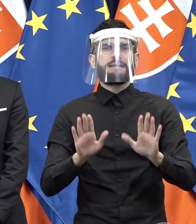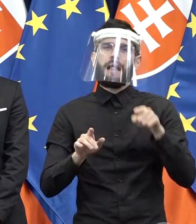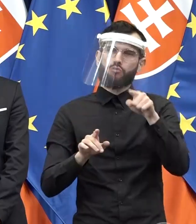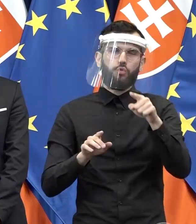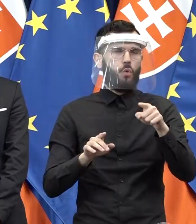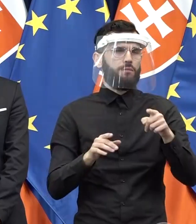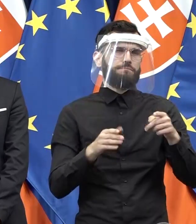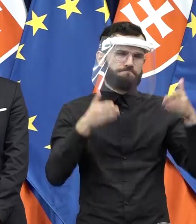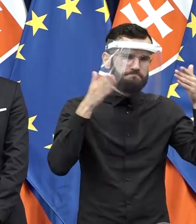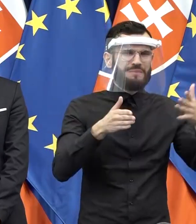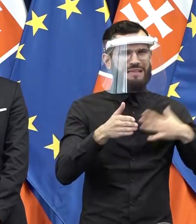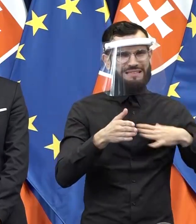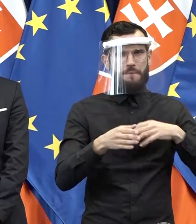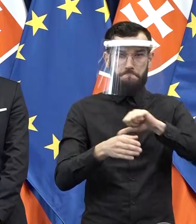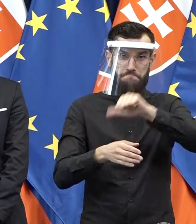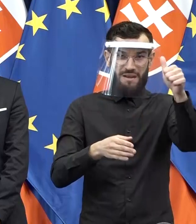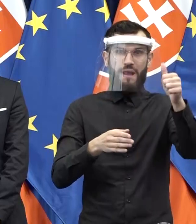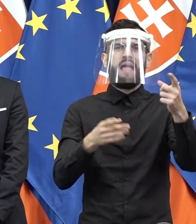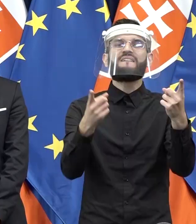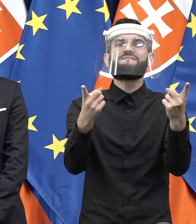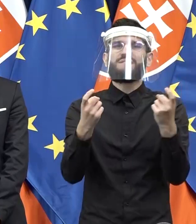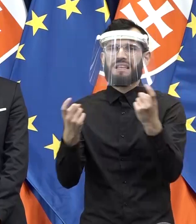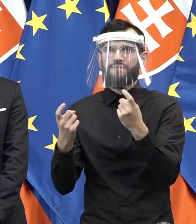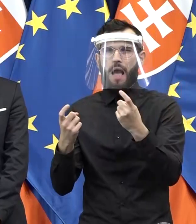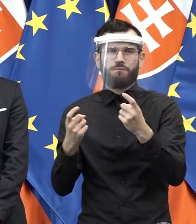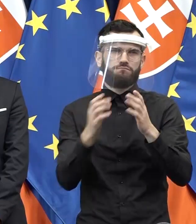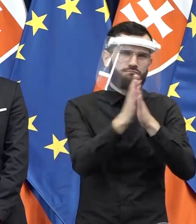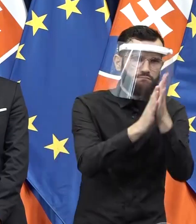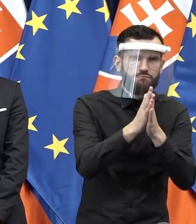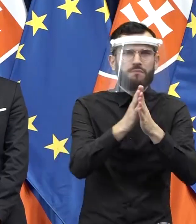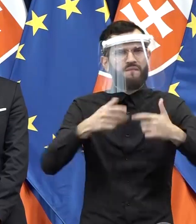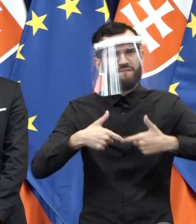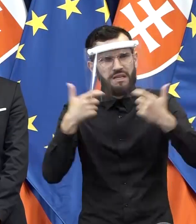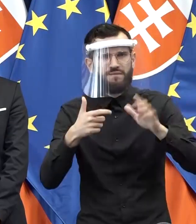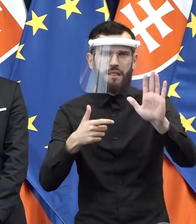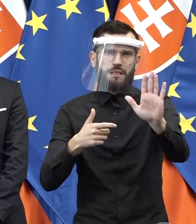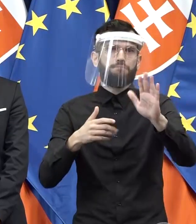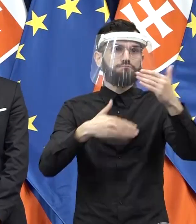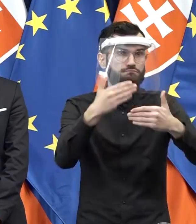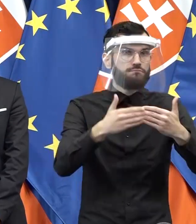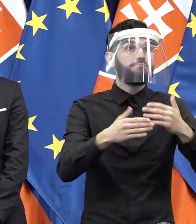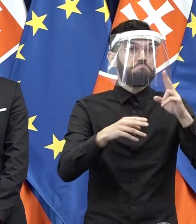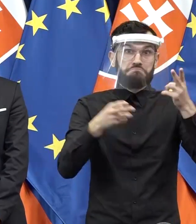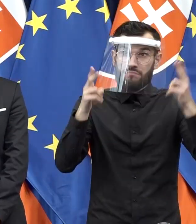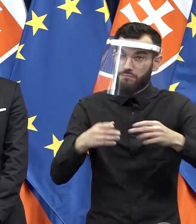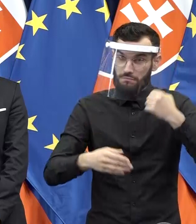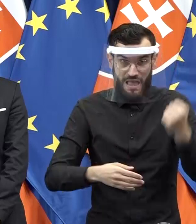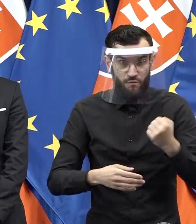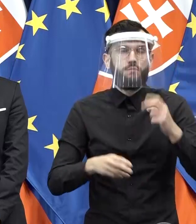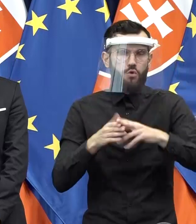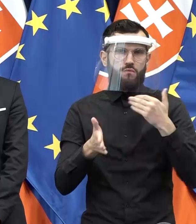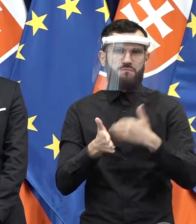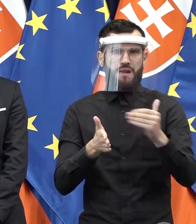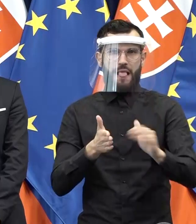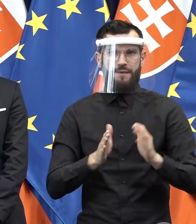Toto politikou naozaj chceme najprv vyzvať v dobrom, vysvetliť. Až potom prípadne, keď to nebude fungovať, pôjdeme